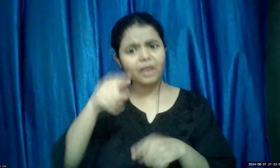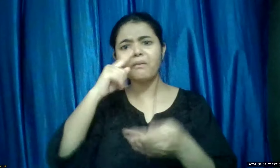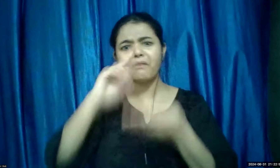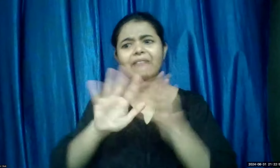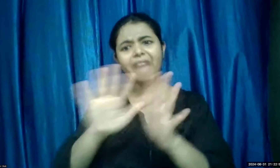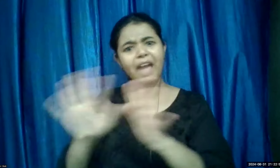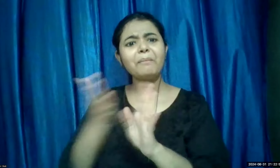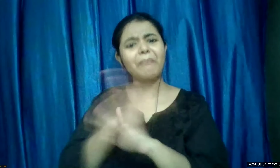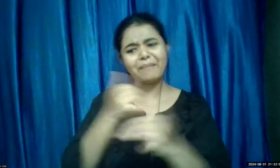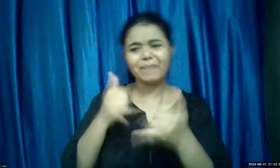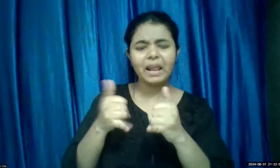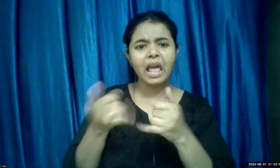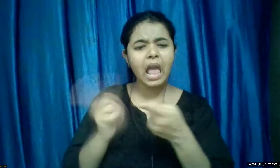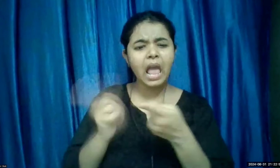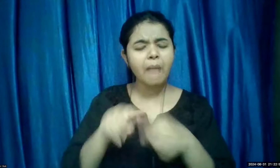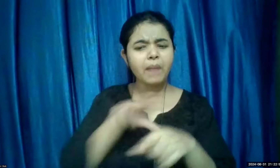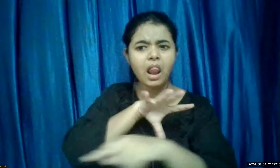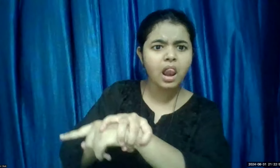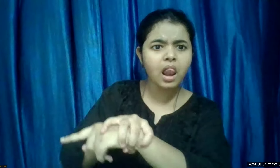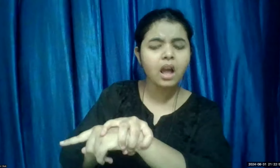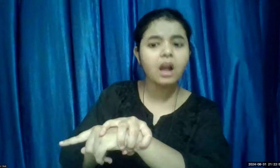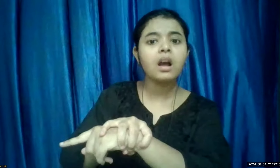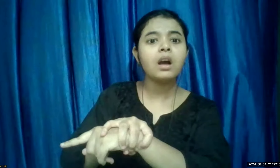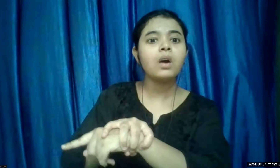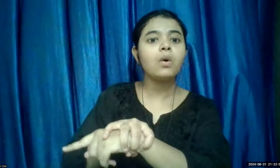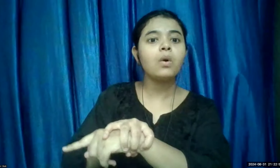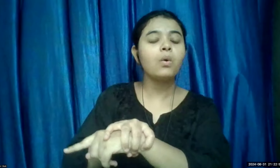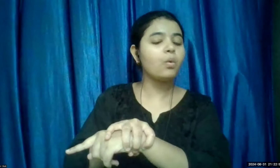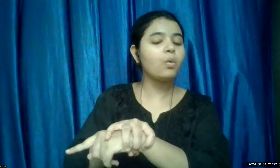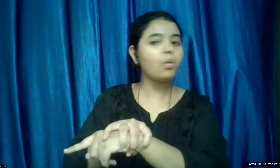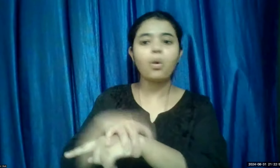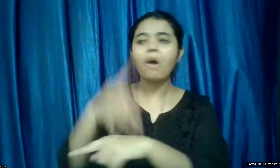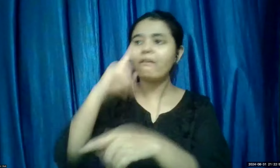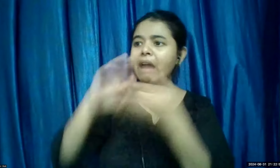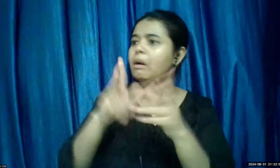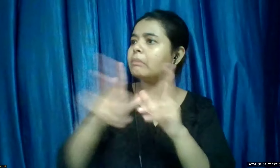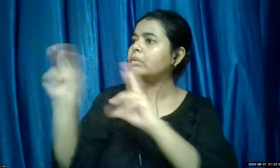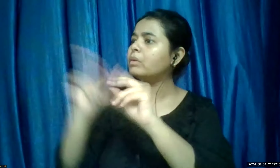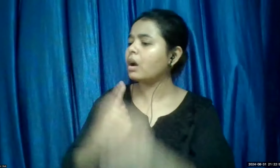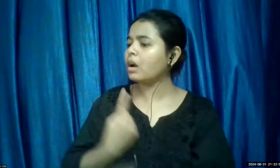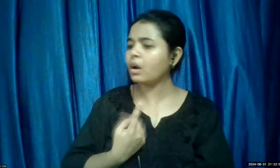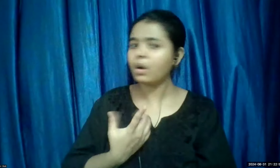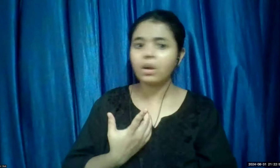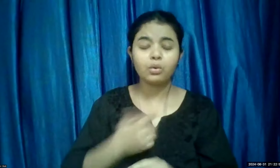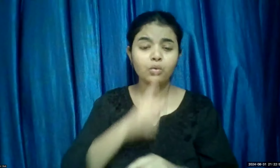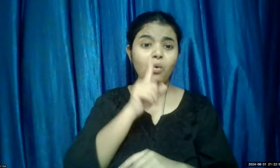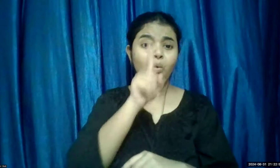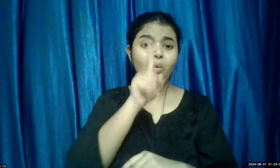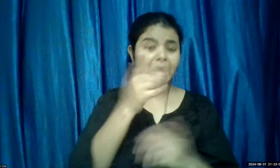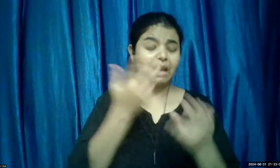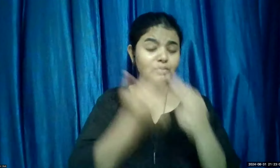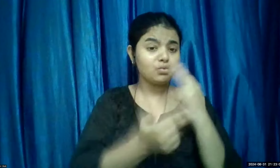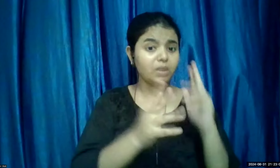गया है 1,000 वर्षों तक उन दोनों की जो है लड़ाई चलती रही, दोनों में आपस में युद्ध होता